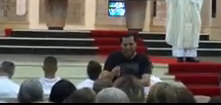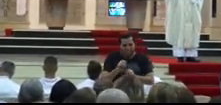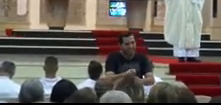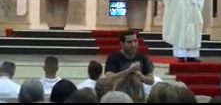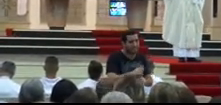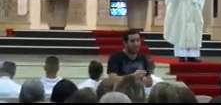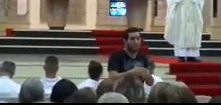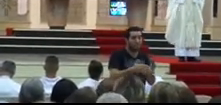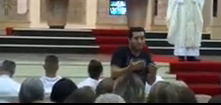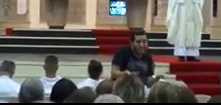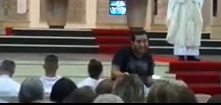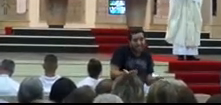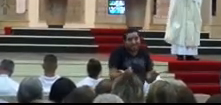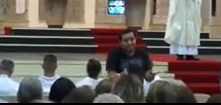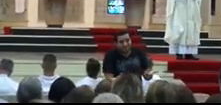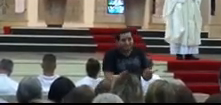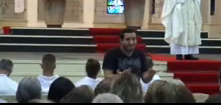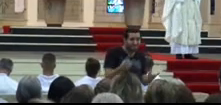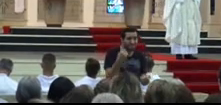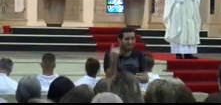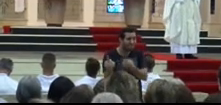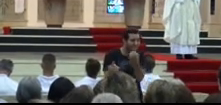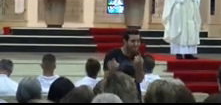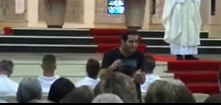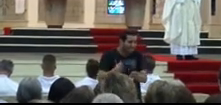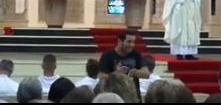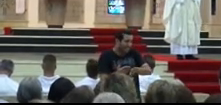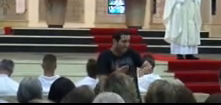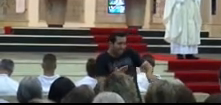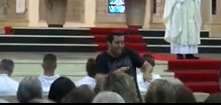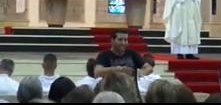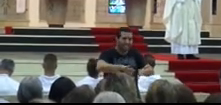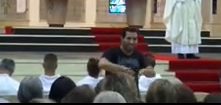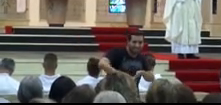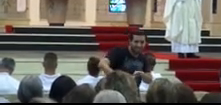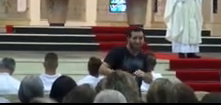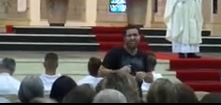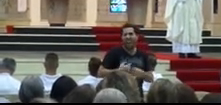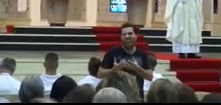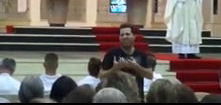alguns não aceitaram, não abraçaram.